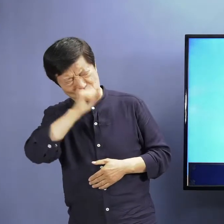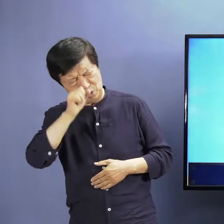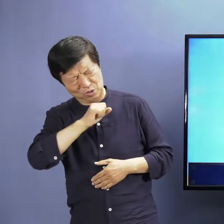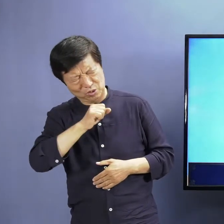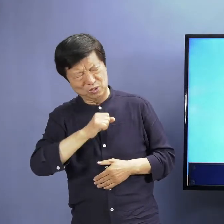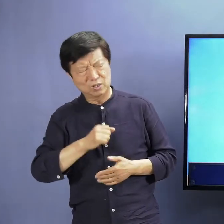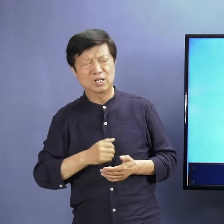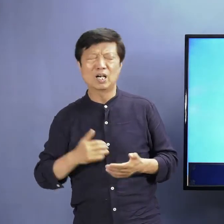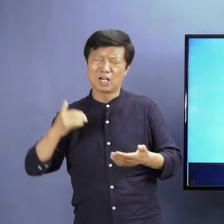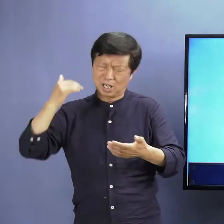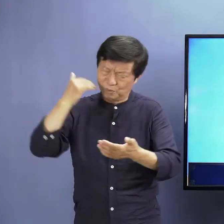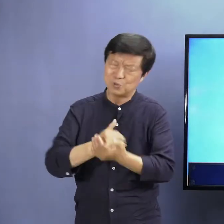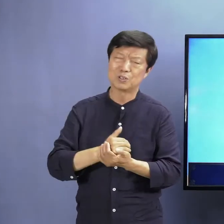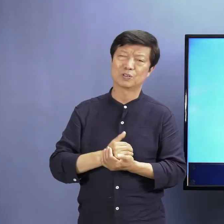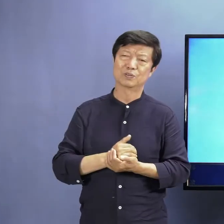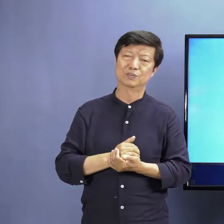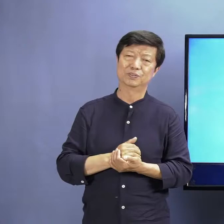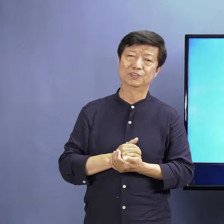나오고.